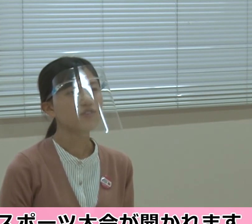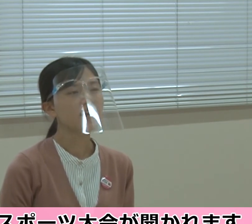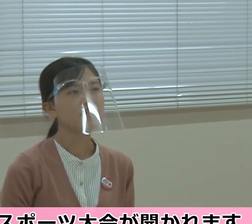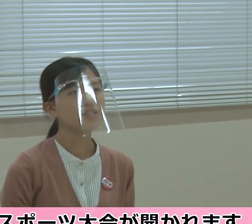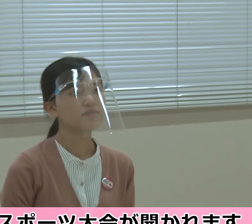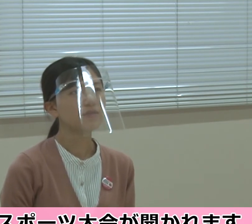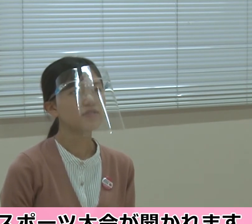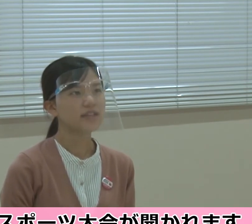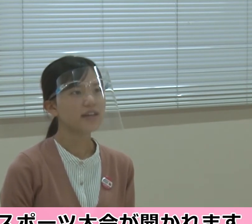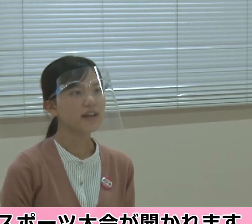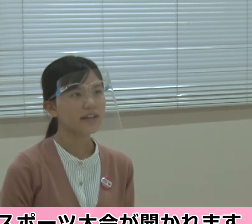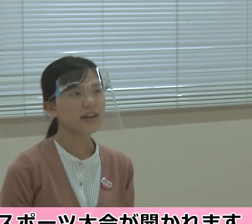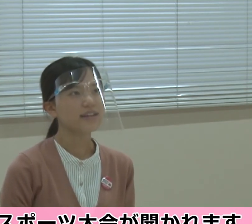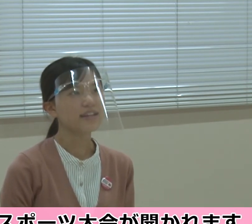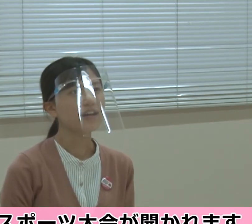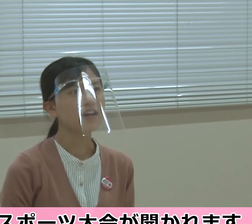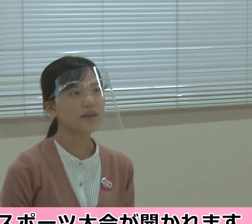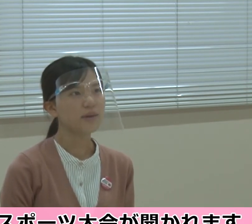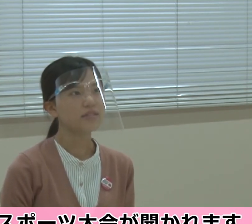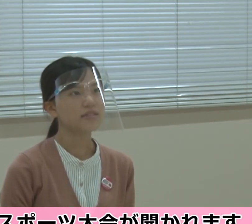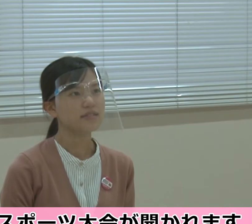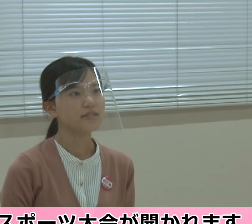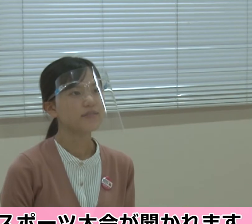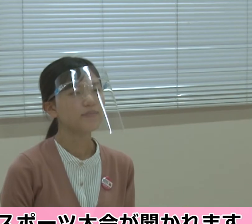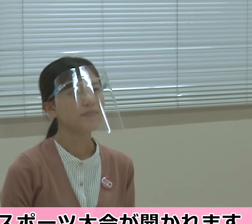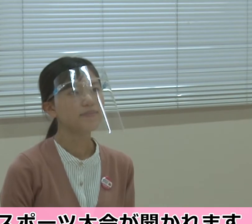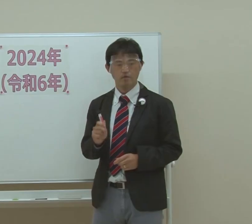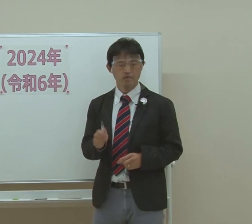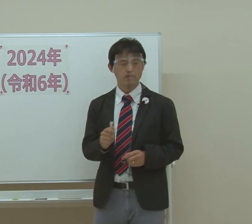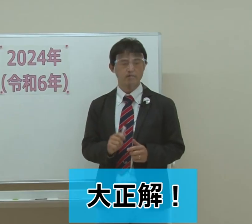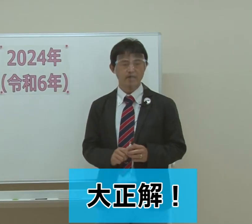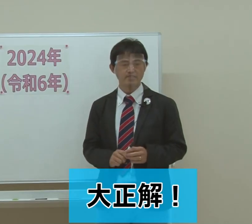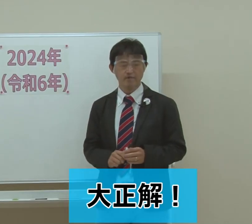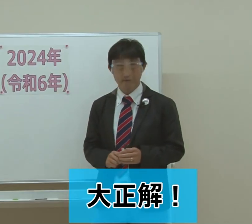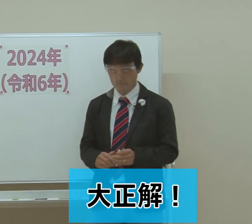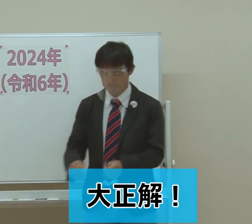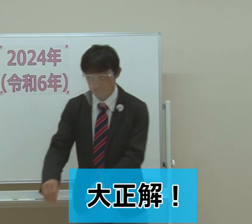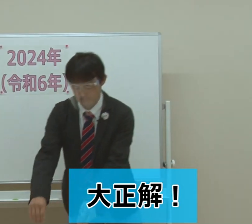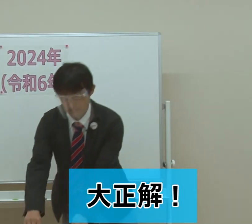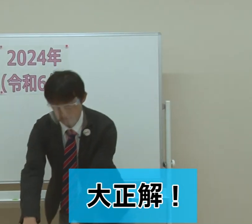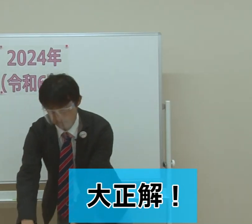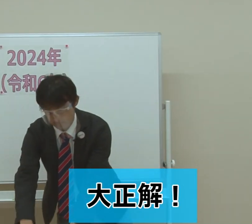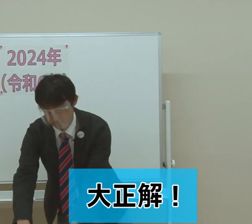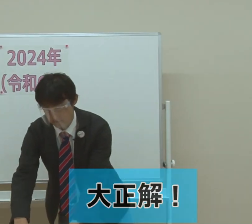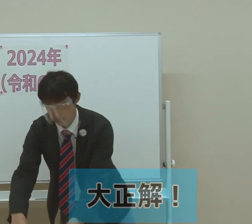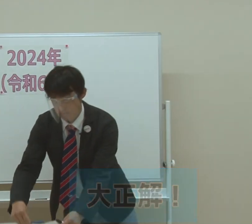害者スポーツ大会が開かれます。 大正解。